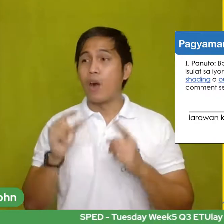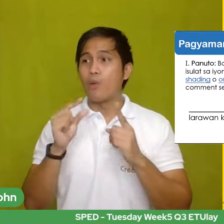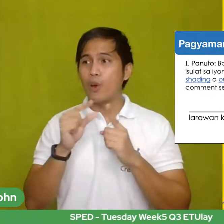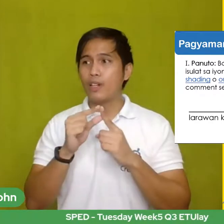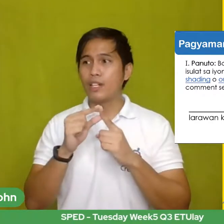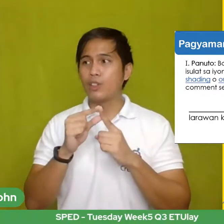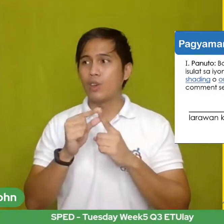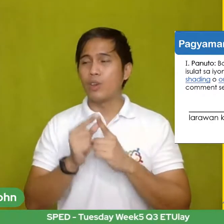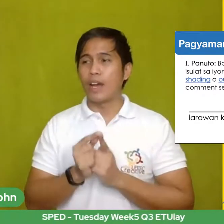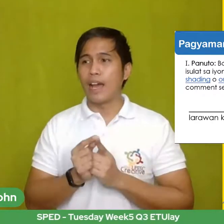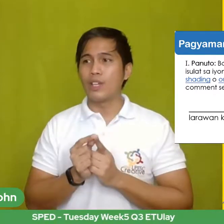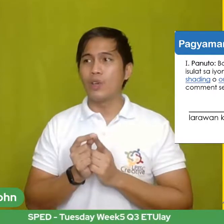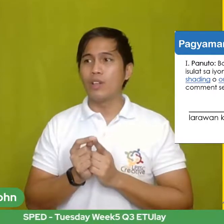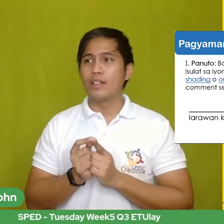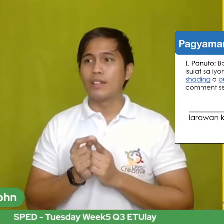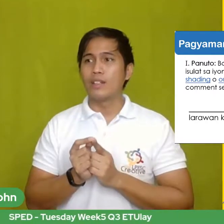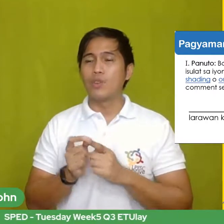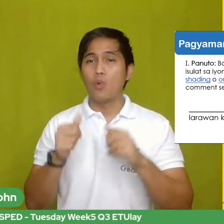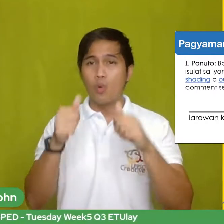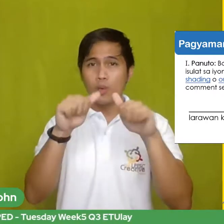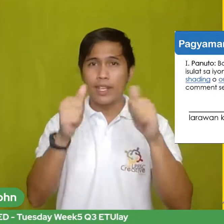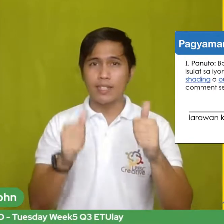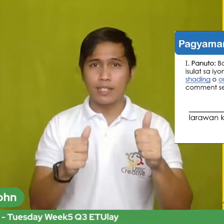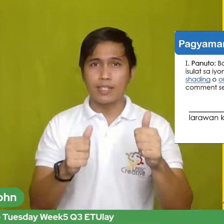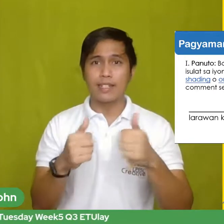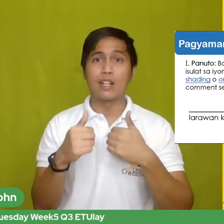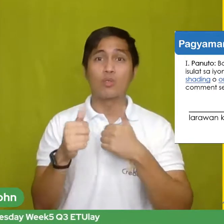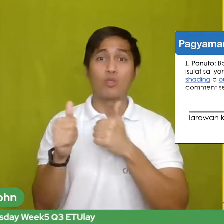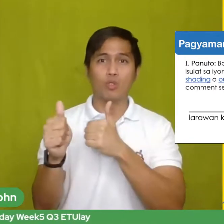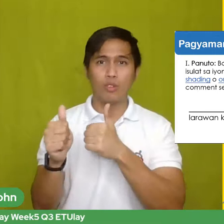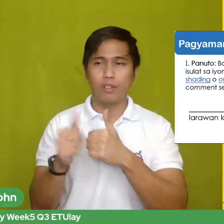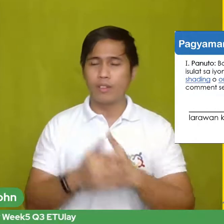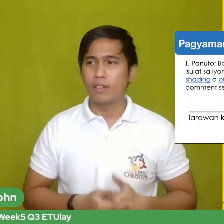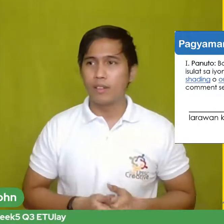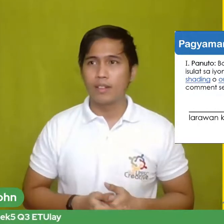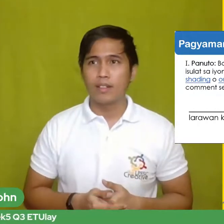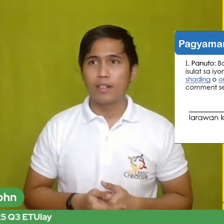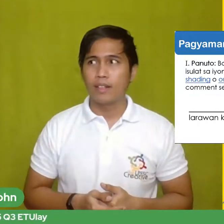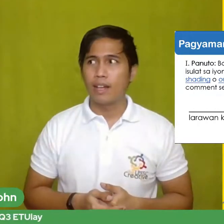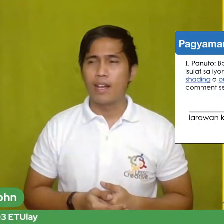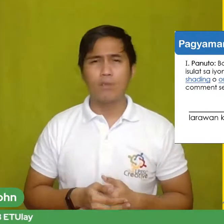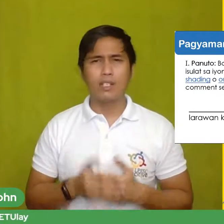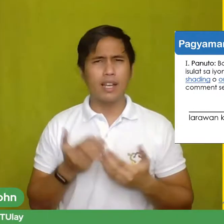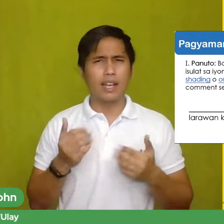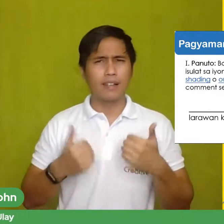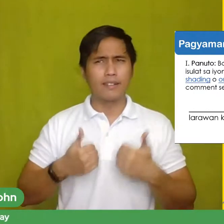ang word dito ay yung hugis na susunod. Ano ba siya?